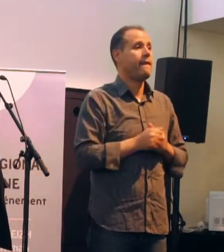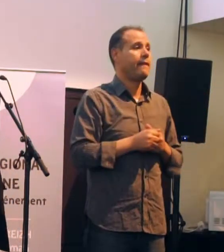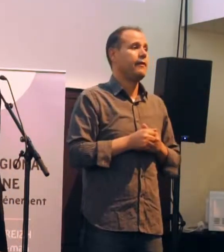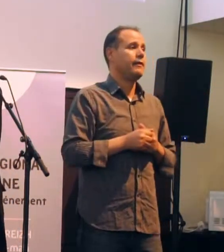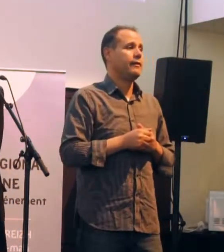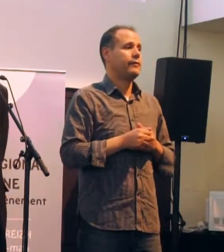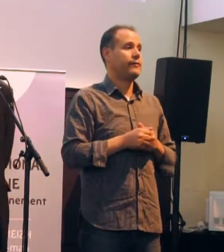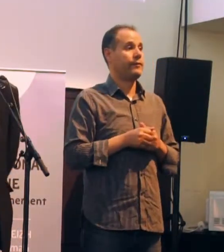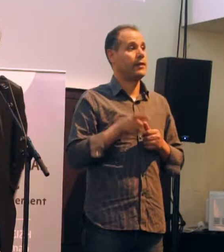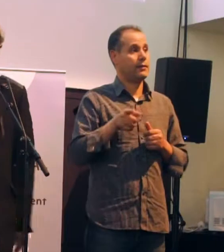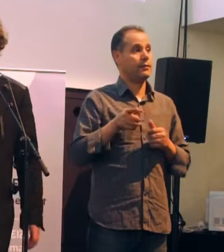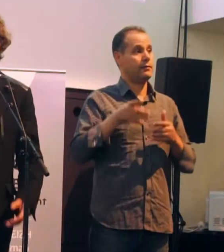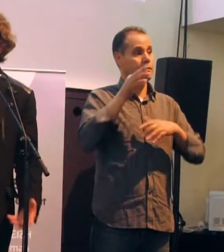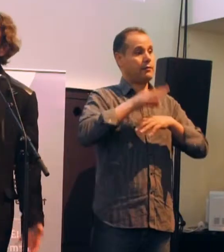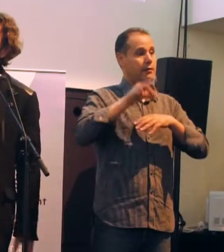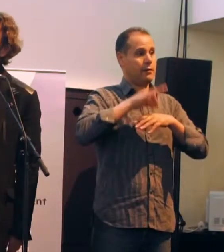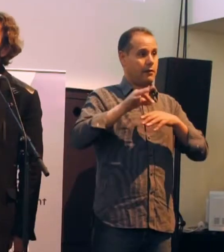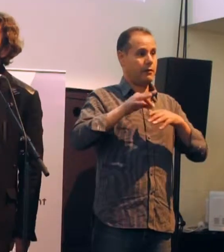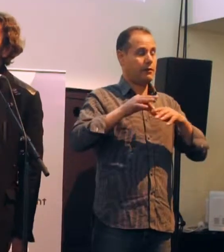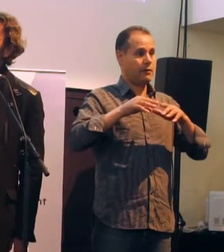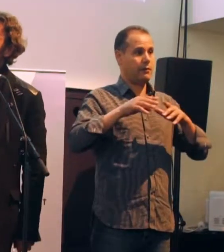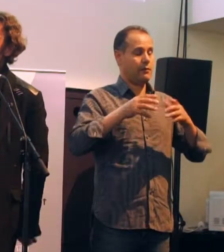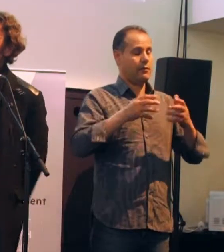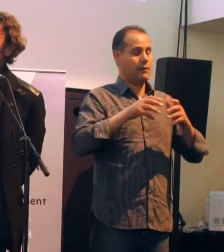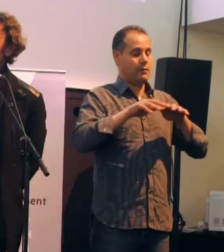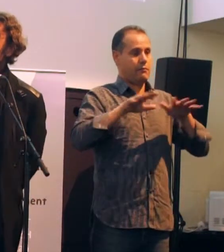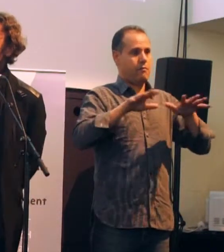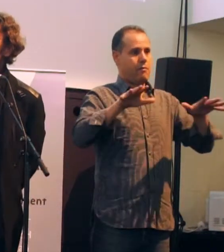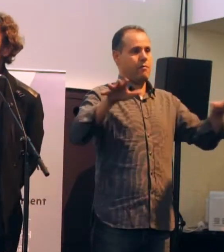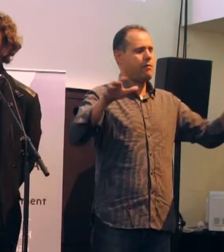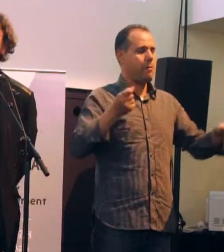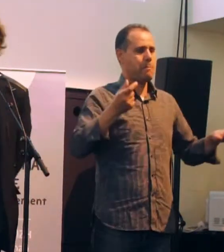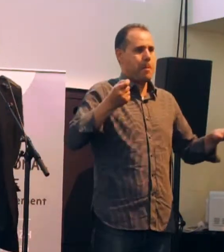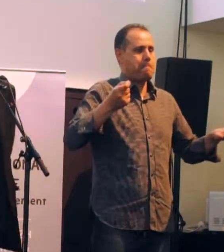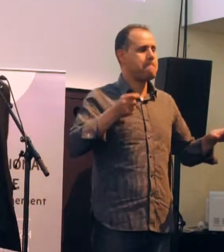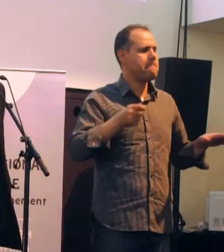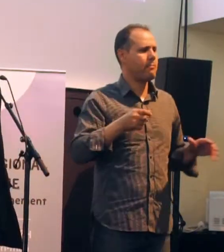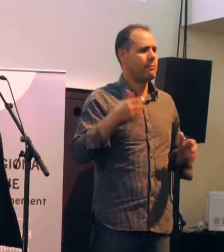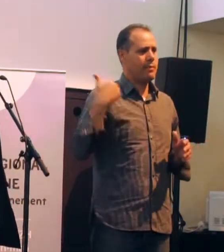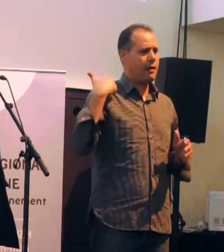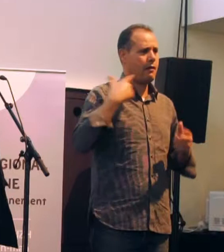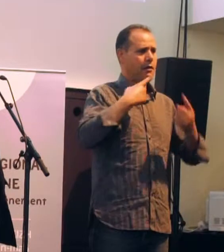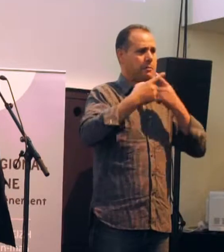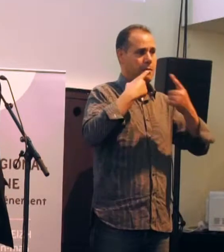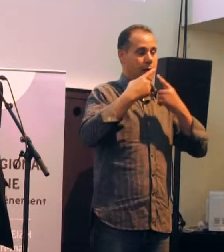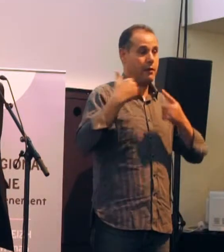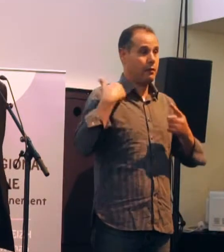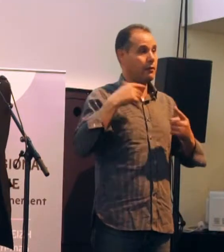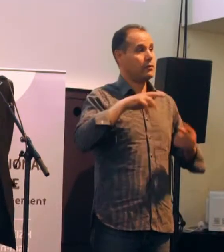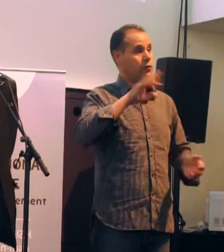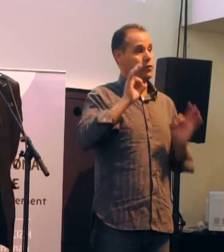chose qui, sur notre territoire, prend de l'ampleur de façon très très rapide. On l'évoquait tout à l'heure. Et effectivement, ça